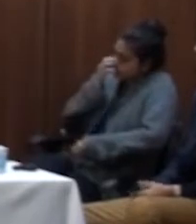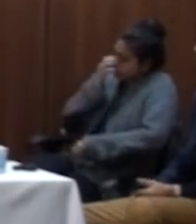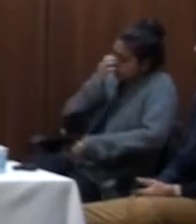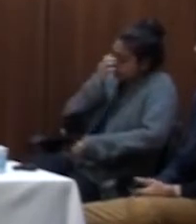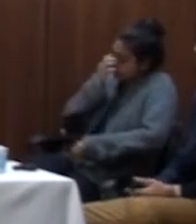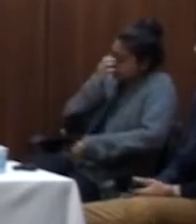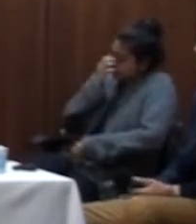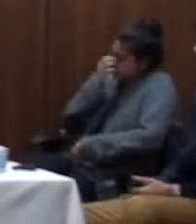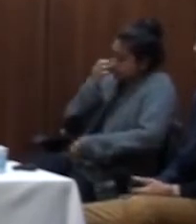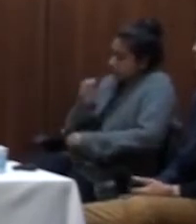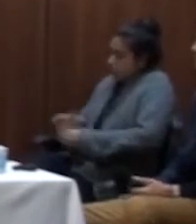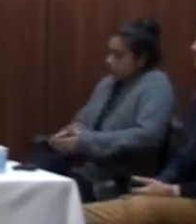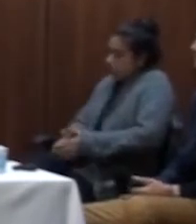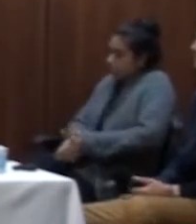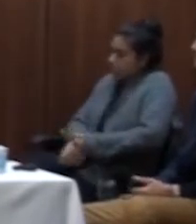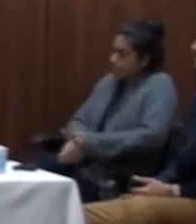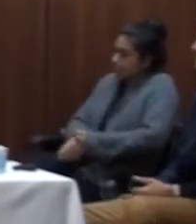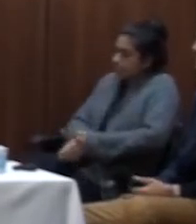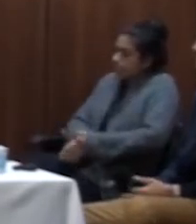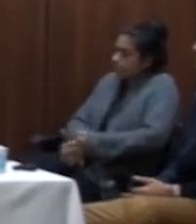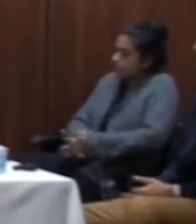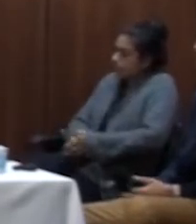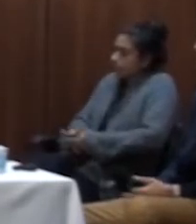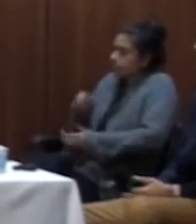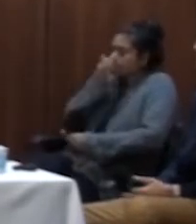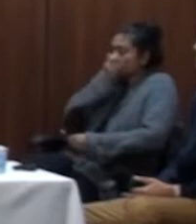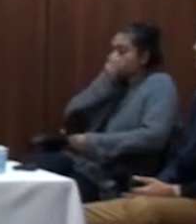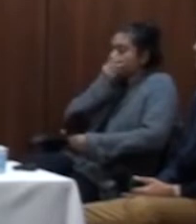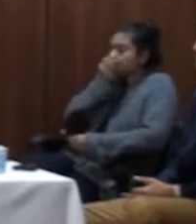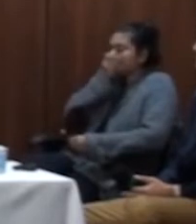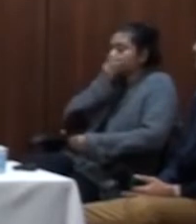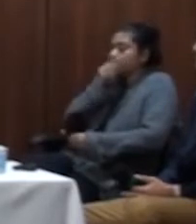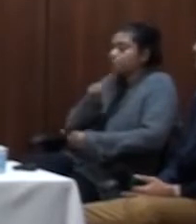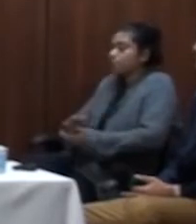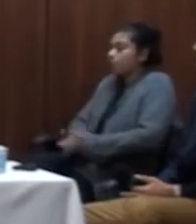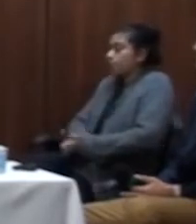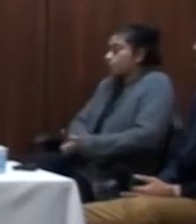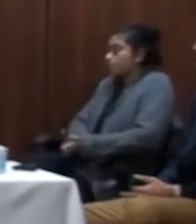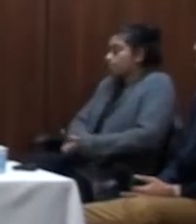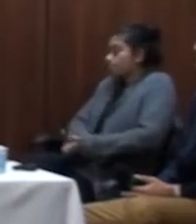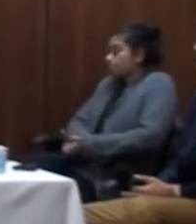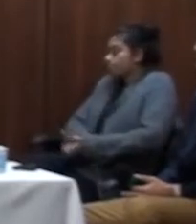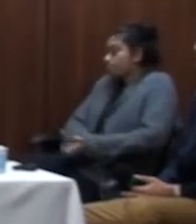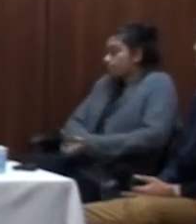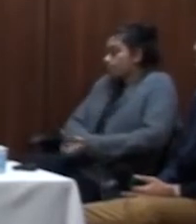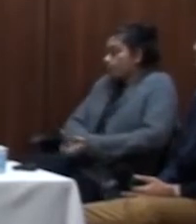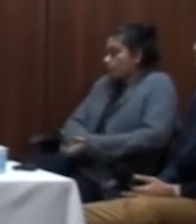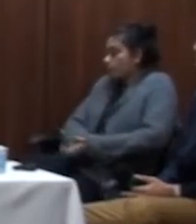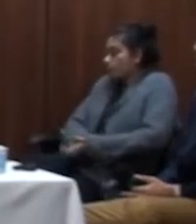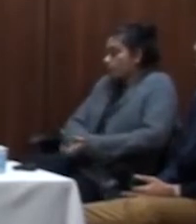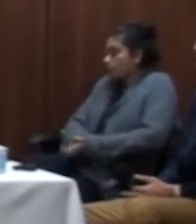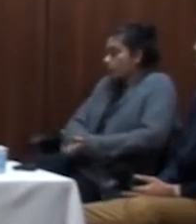foi demandada, né, a nós, né? Diversos momentos, em diversas situações. Então